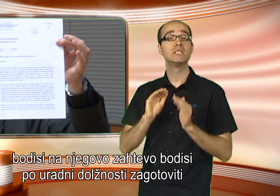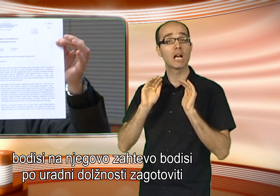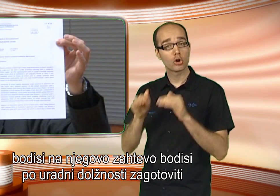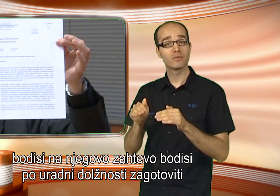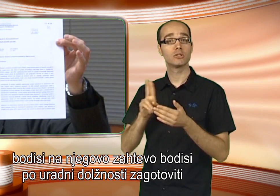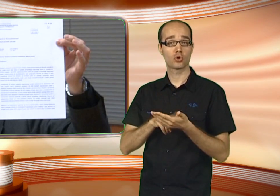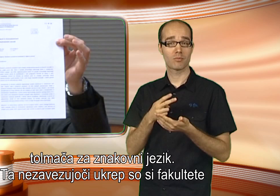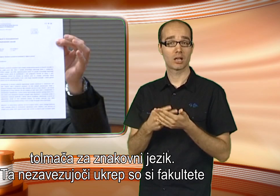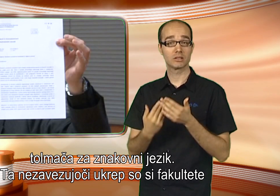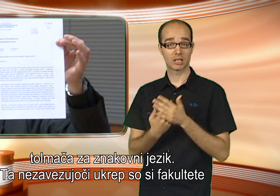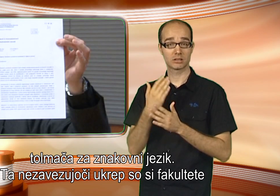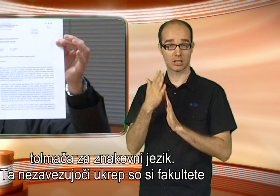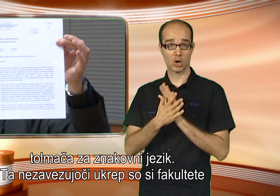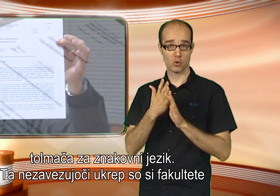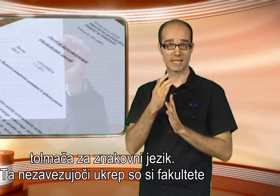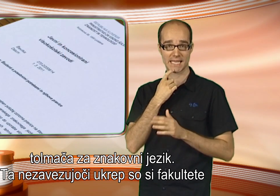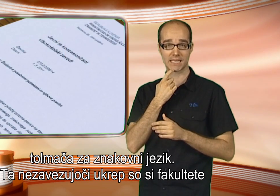znakovni jezik.